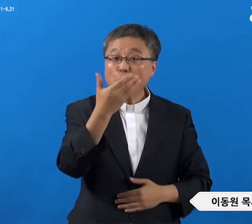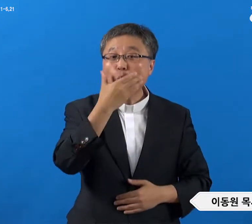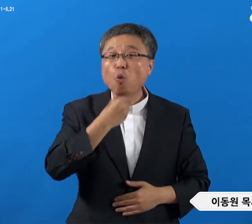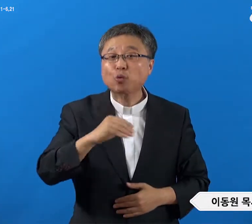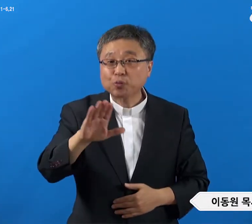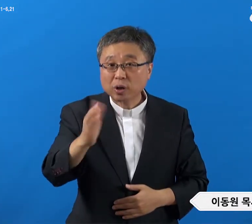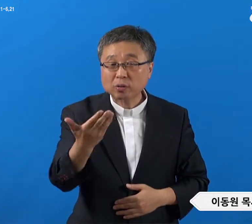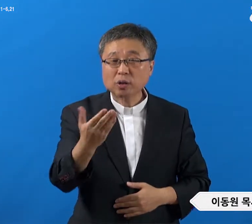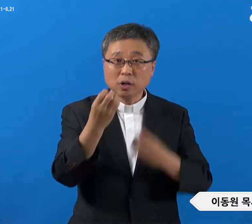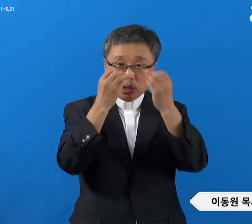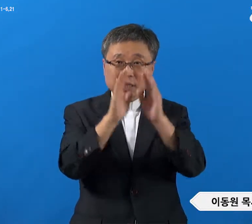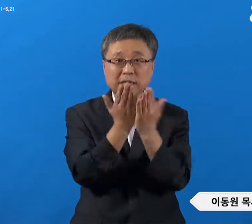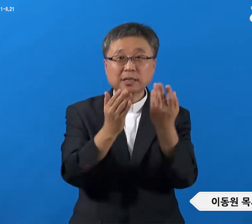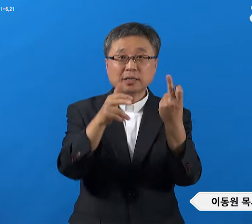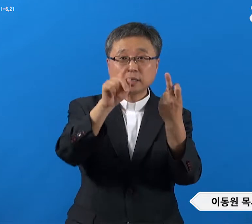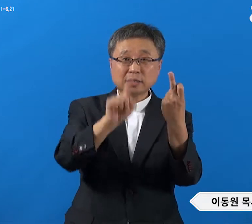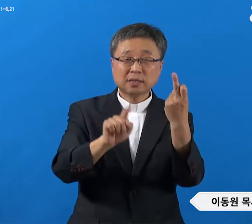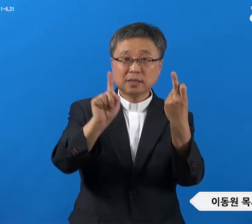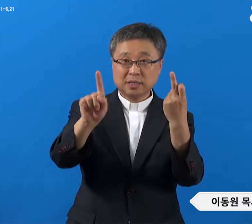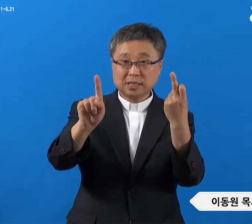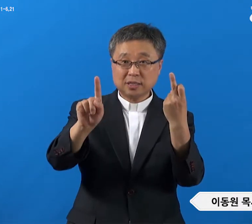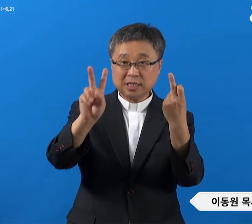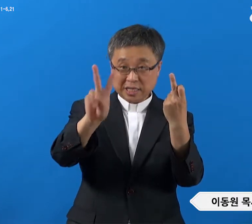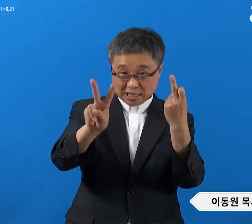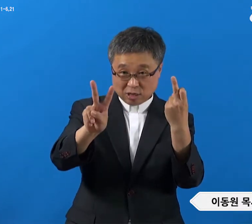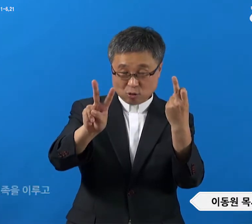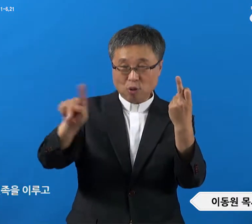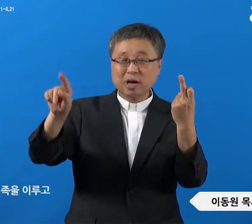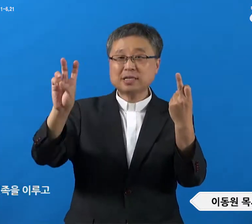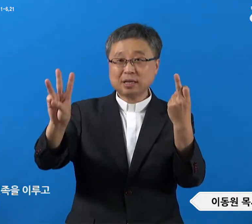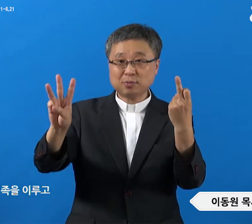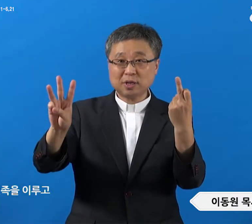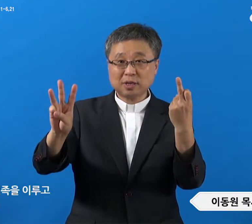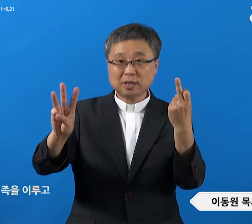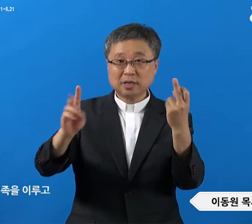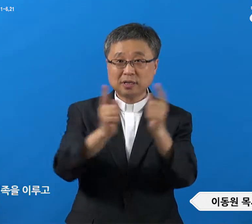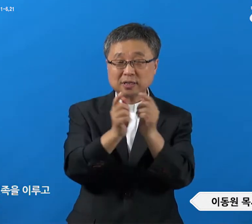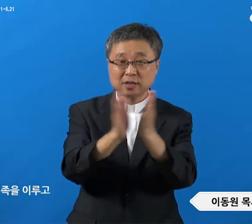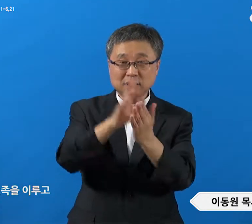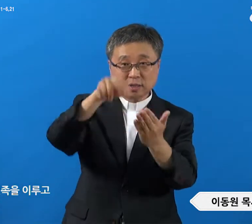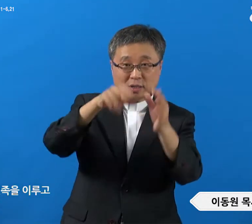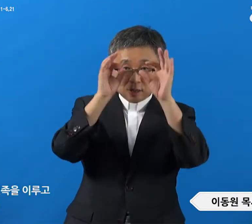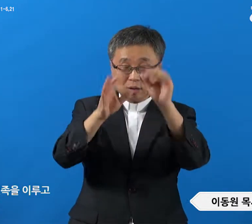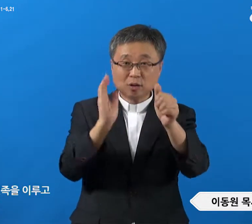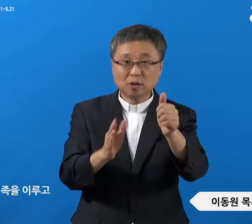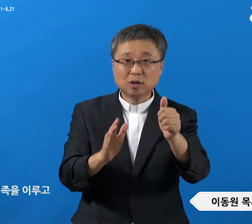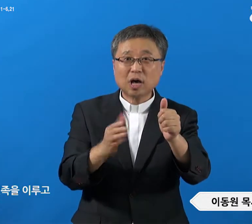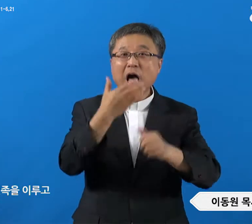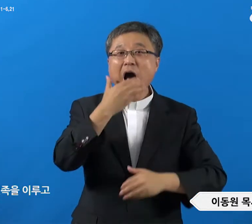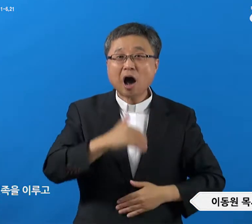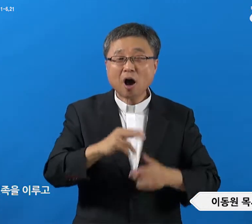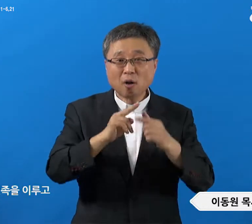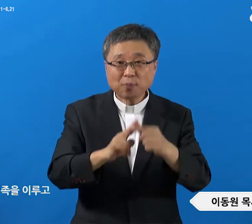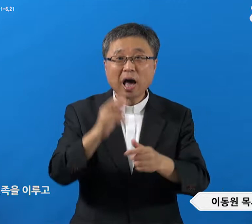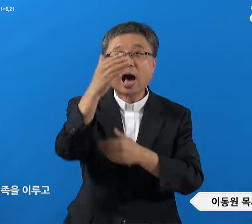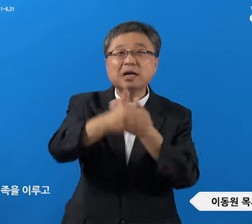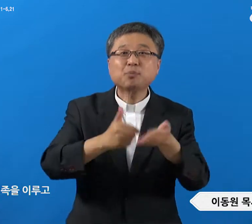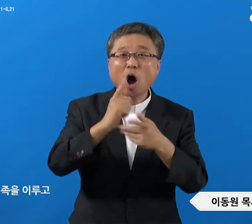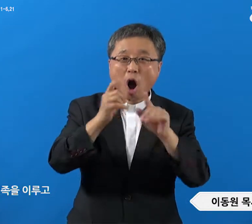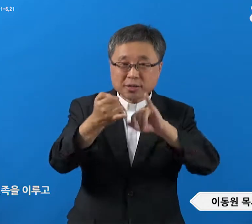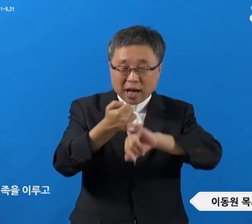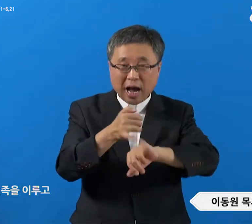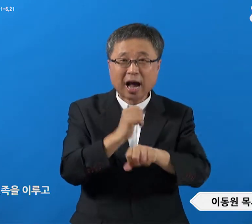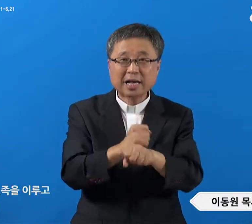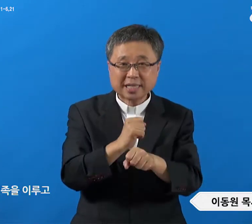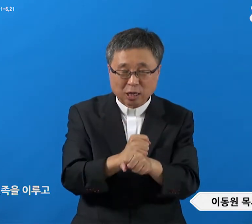것이다. 자, 창세기 12장 2절과 3절을 직접 한번 여러분이 읽어보시겠습니다. 이게 아브라함과 하나님이 언약하신